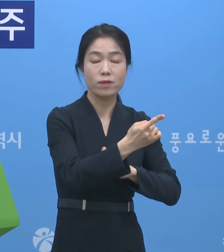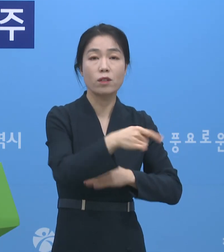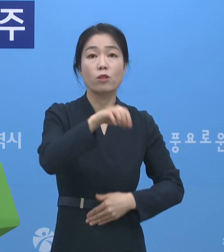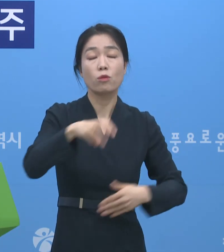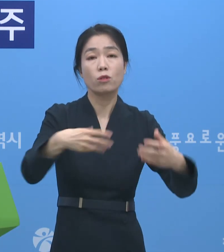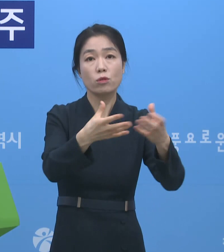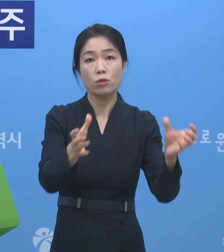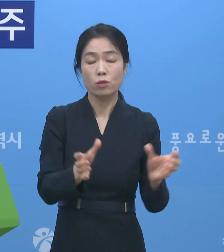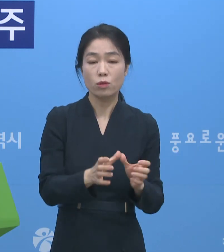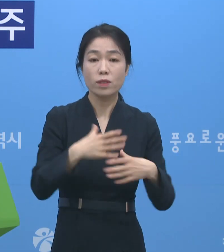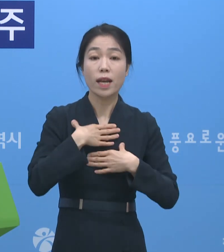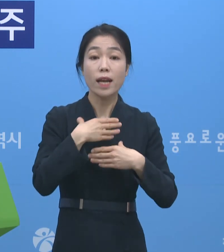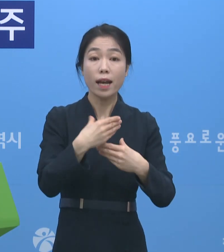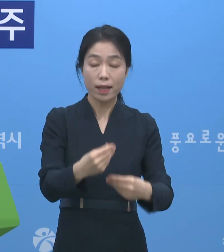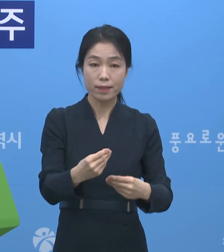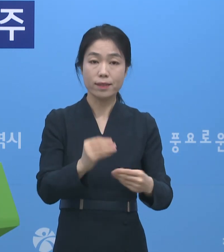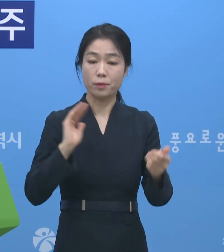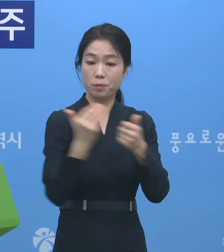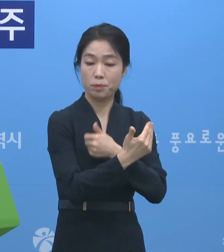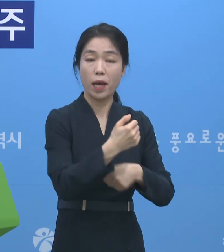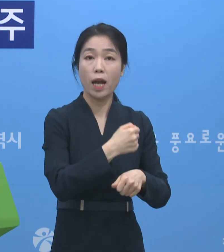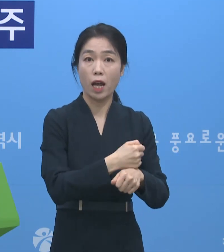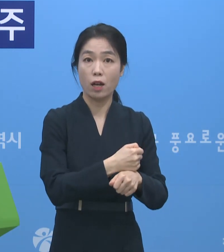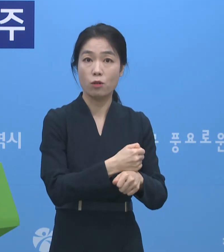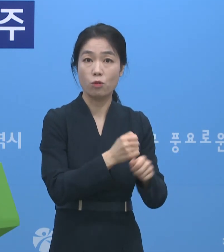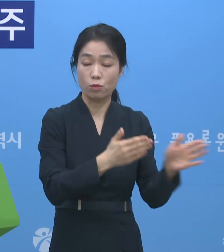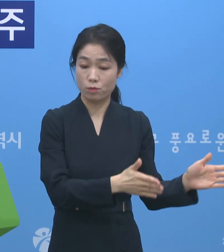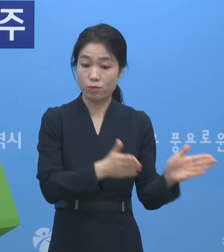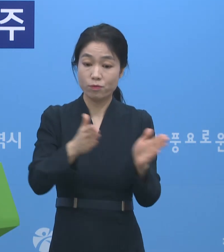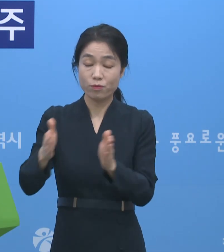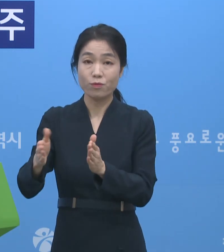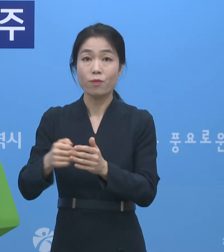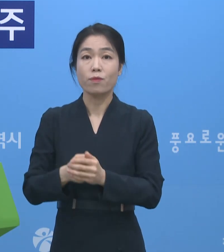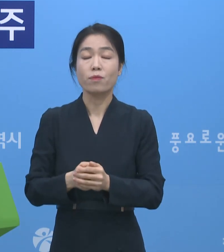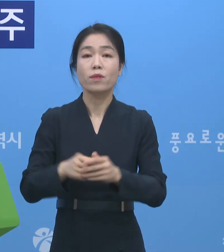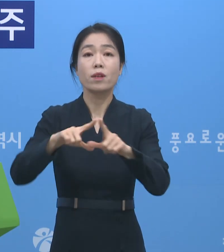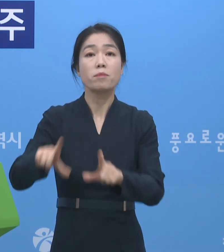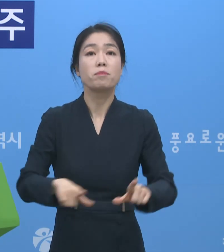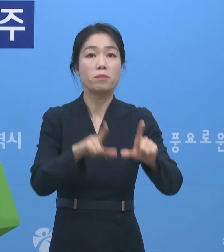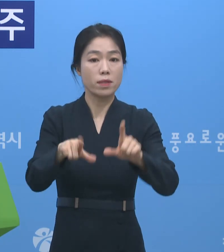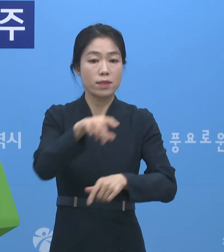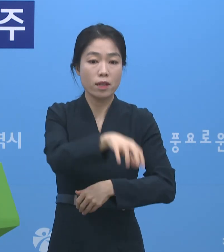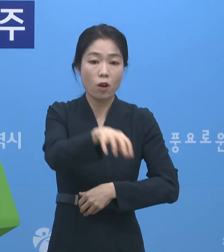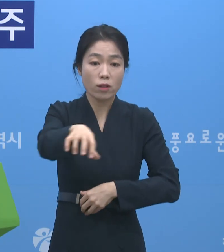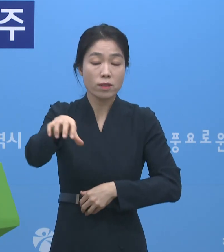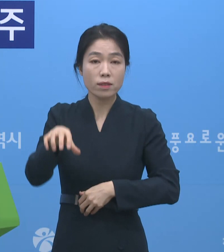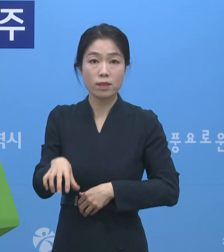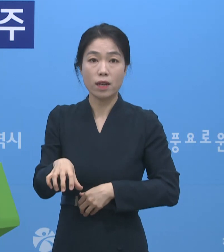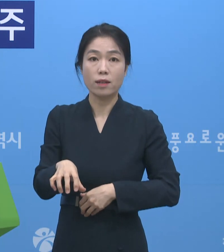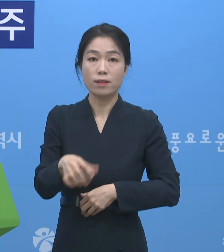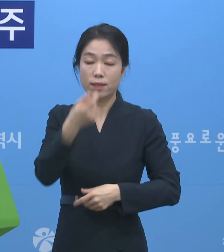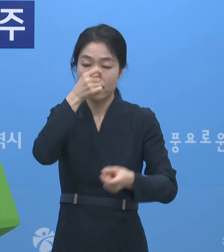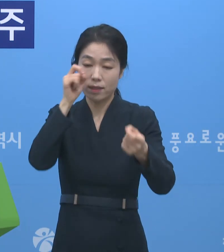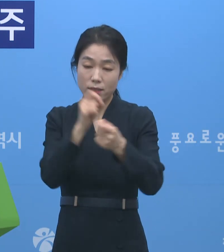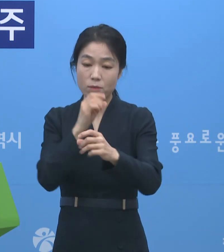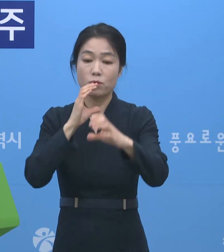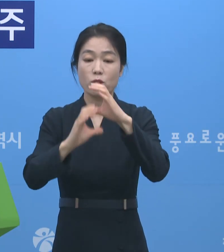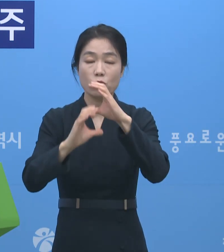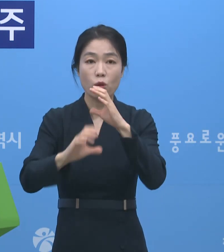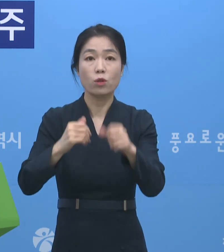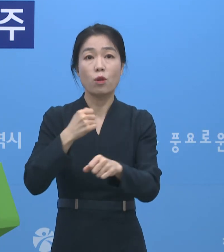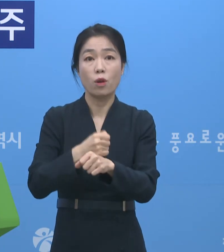광주 공동체의 안전을 지켜내고 다른 한편에서는 민생 현장과 긴밀히